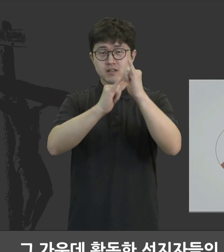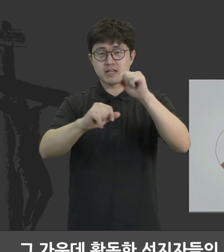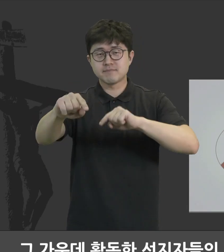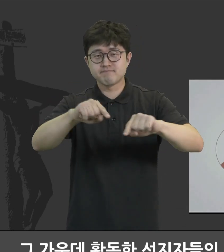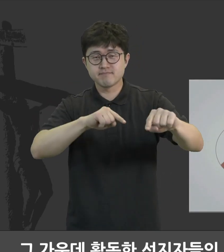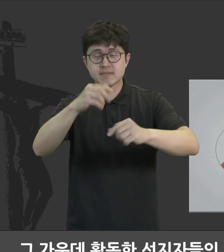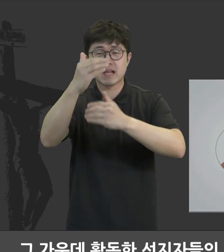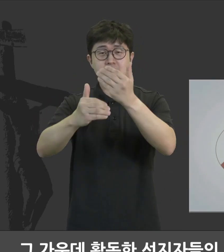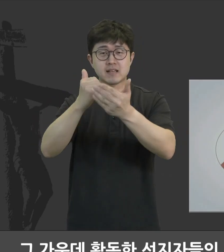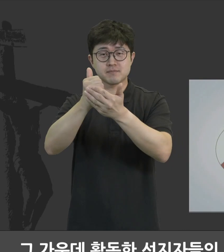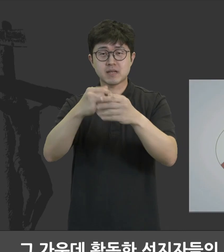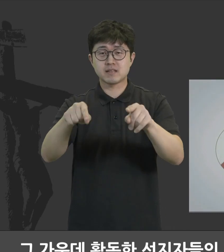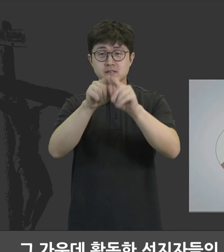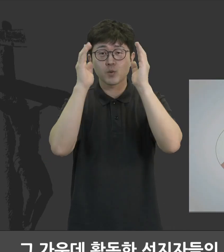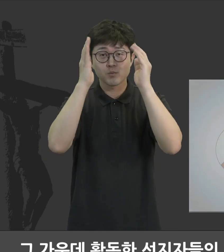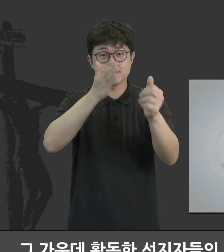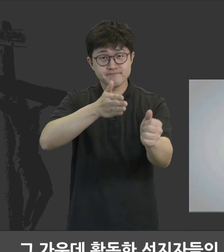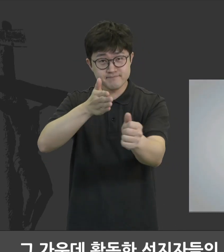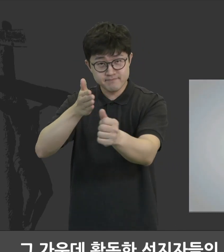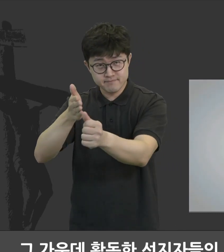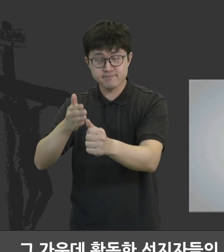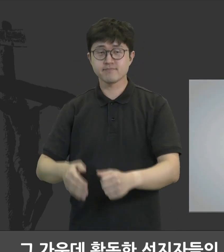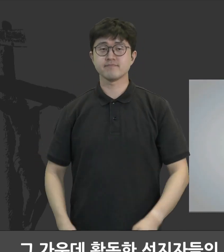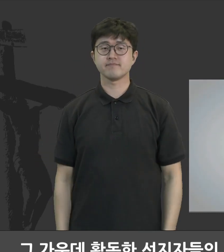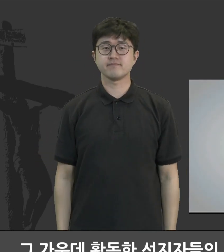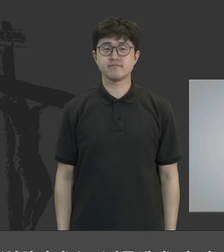하나님을 만나보겠습니다.